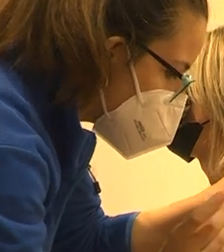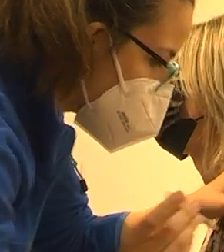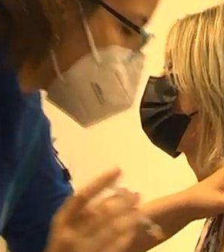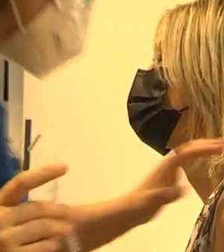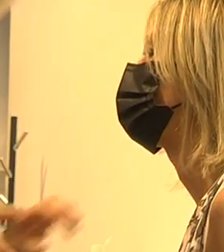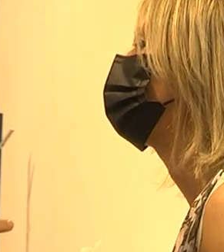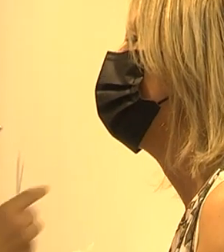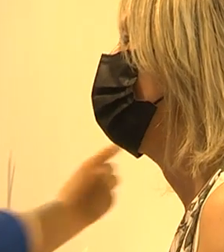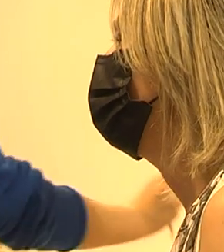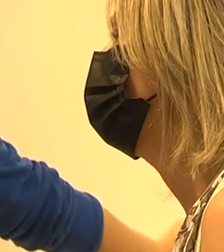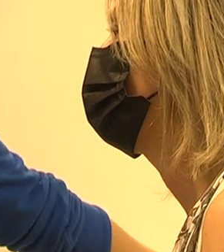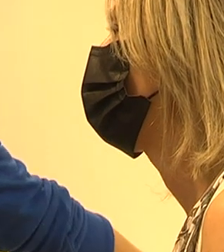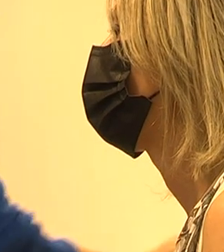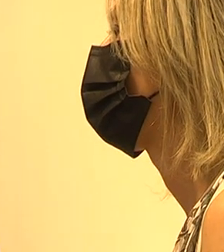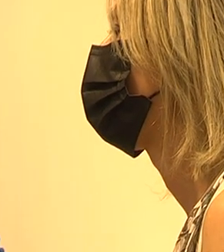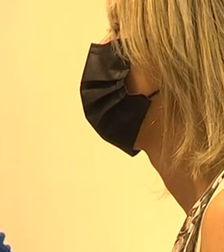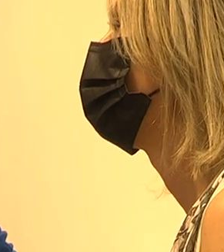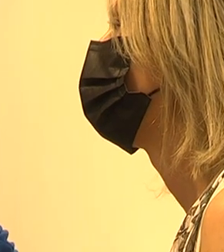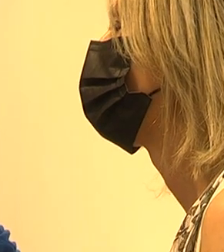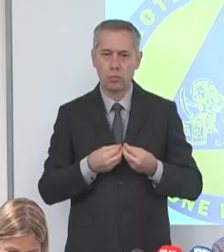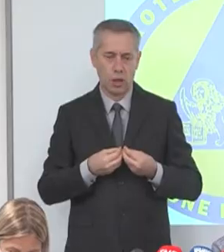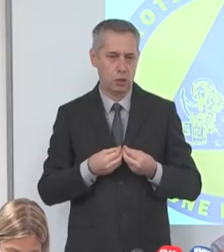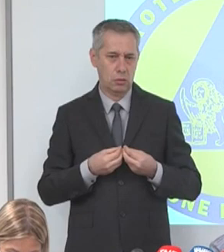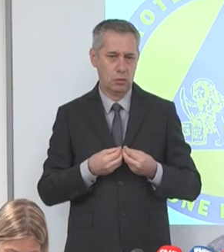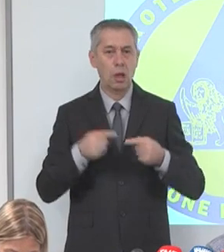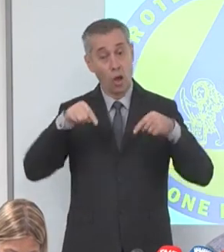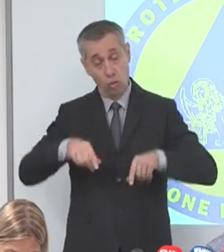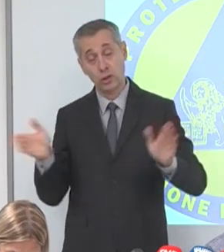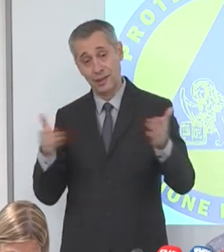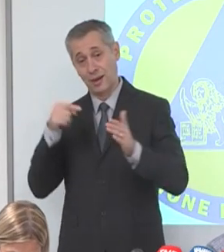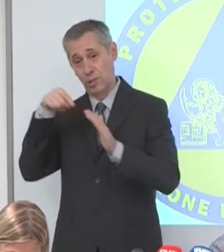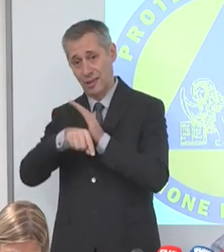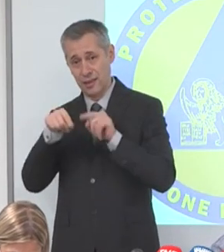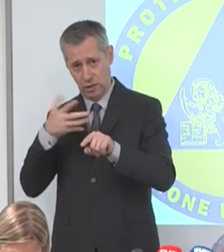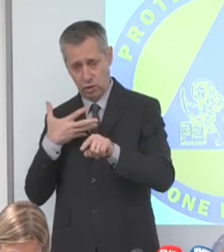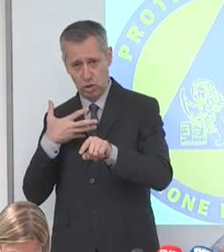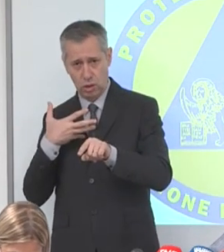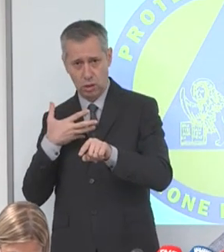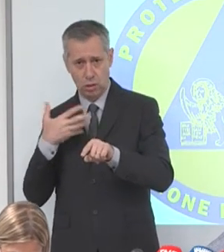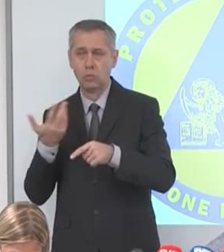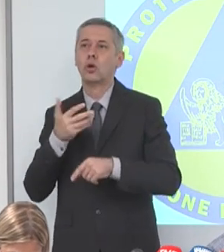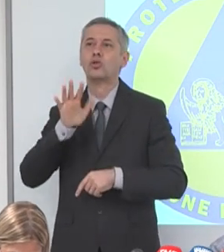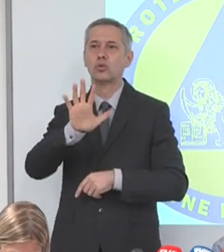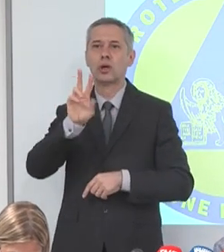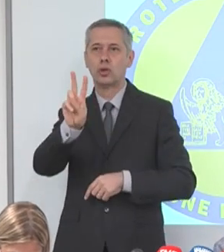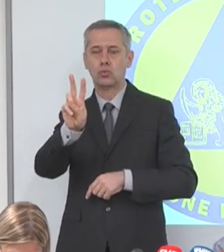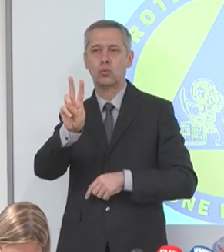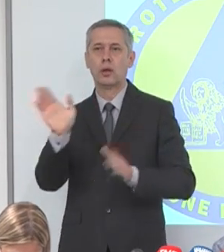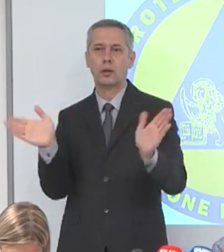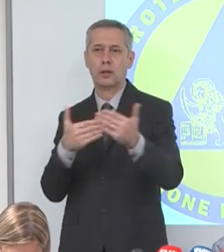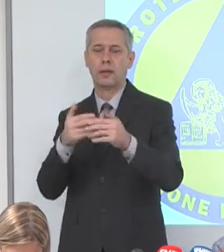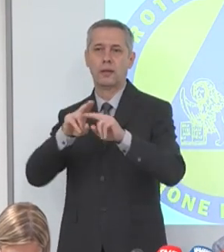solo 3 hanno completato il ciclo vaccinale. Cioè noi oggi abbiamo uno scenario di 52 persone in terapia